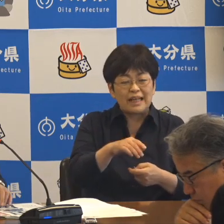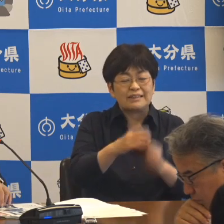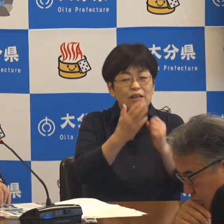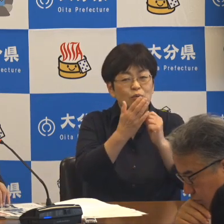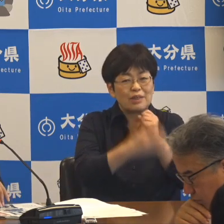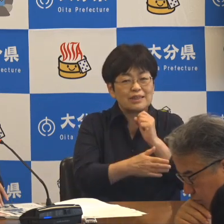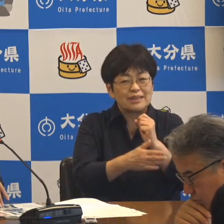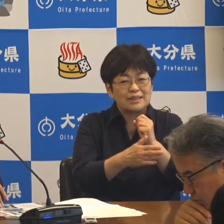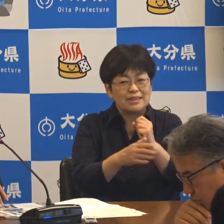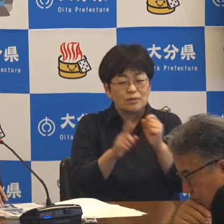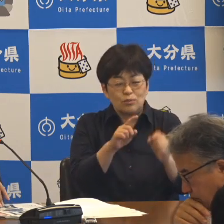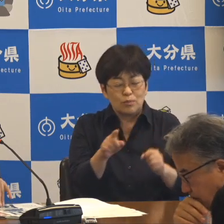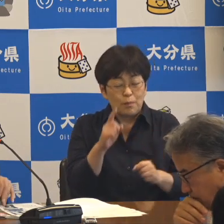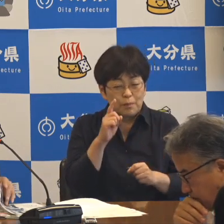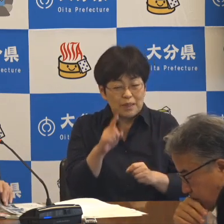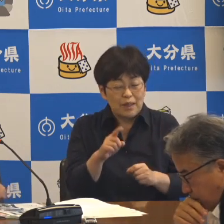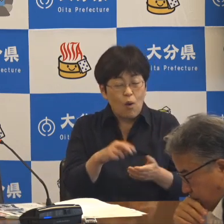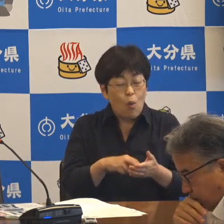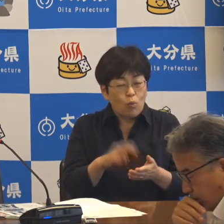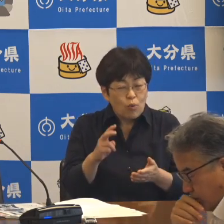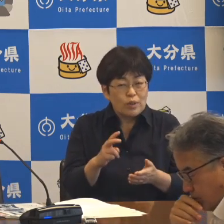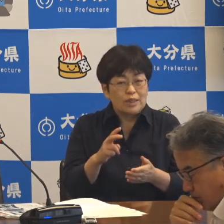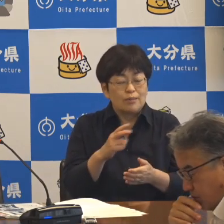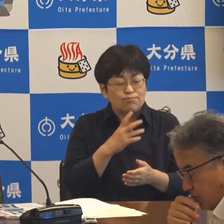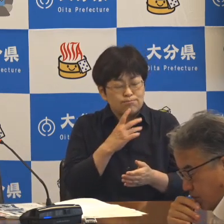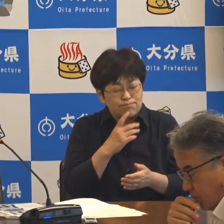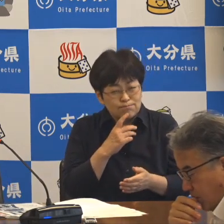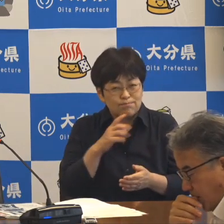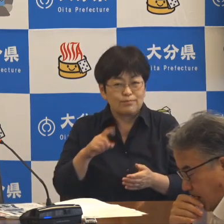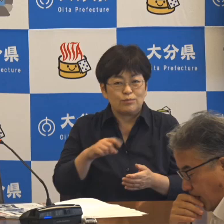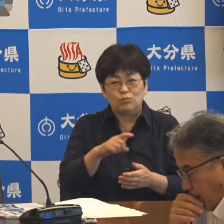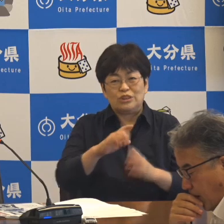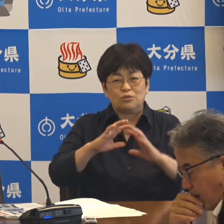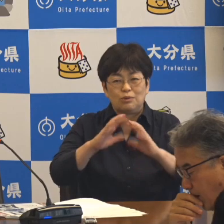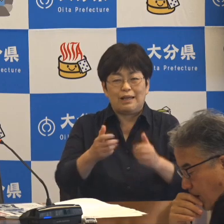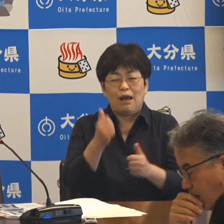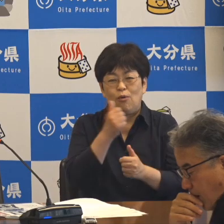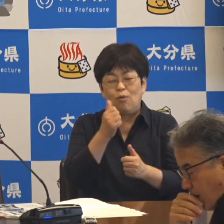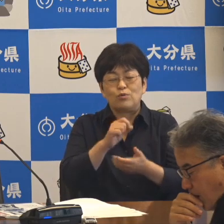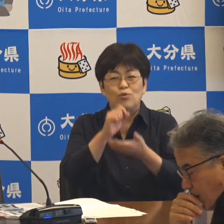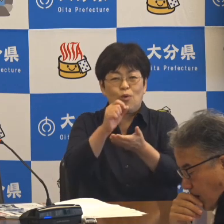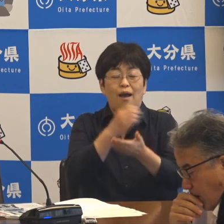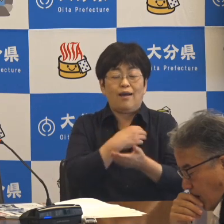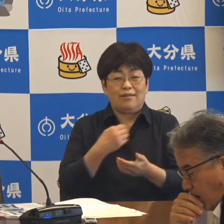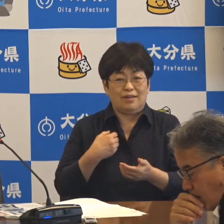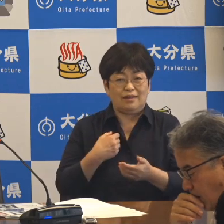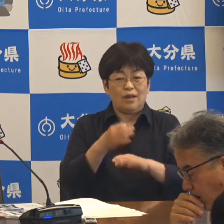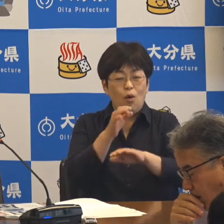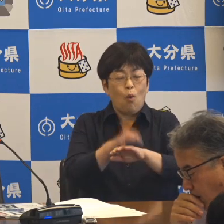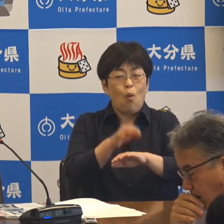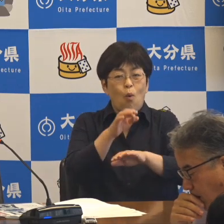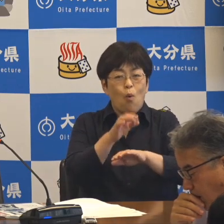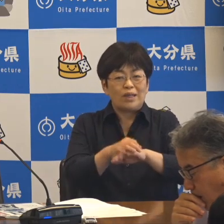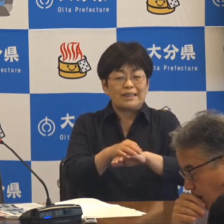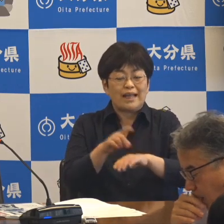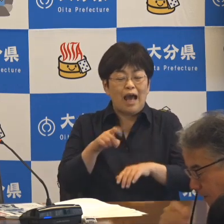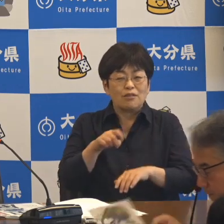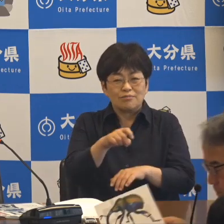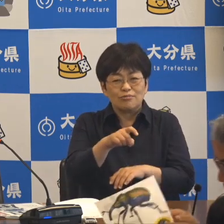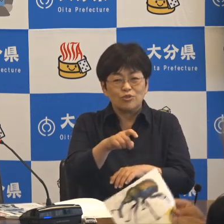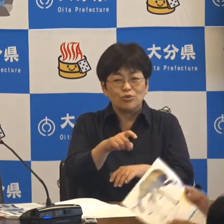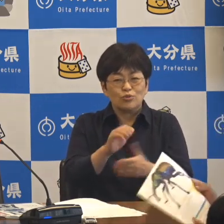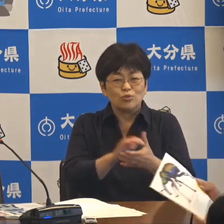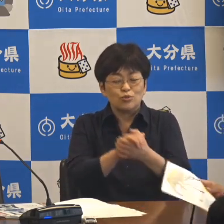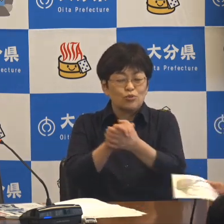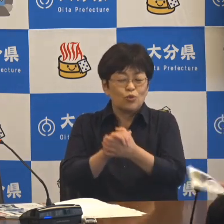驚きと不思議に満ちた虫の世界を、ご紹介するということで、大分昆虫同好会の皆さんのご協力によりまして、大分